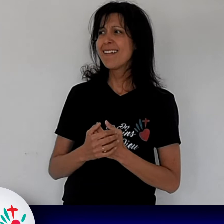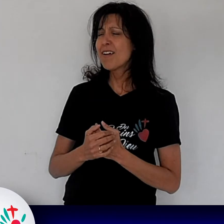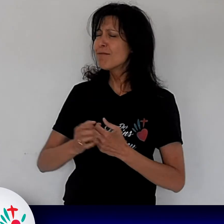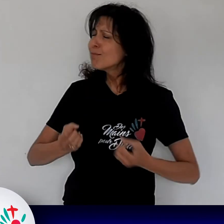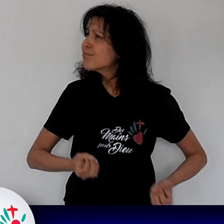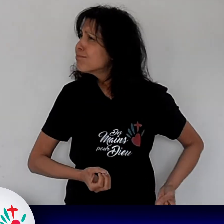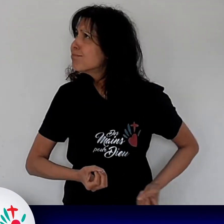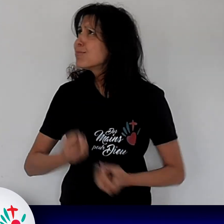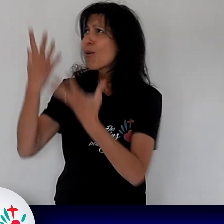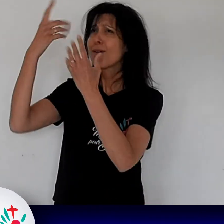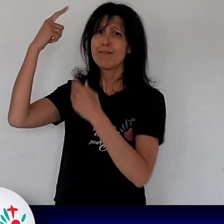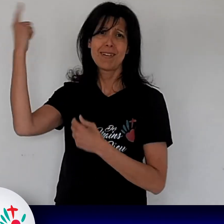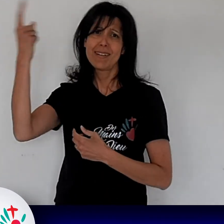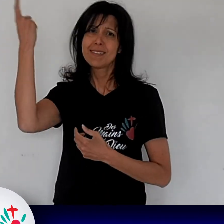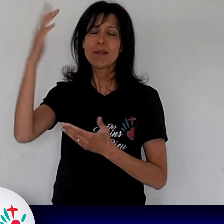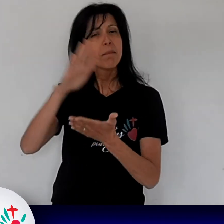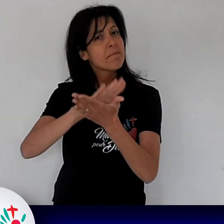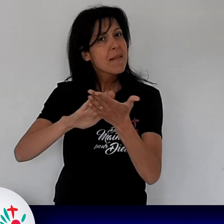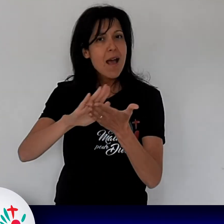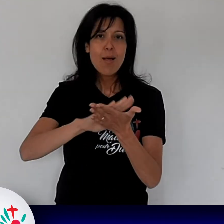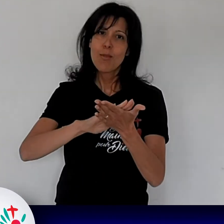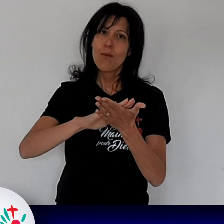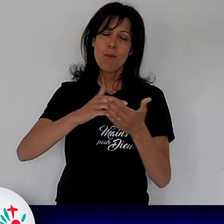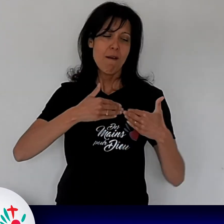glorifier l'Éternel. Pardonnez-moi,